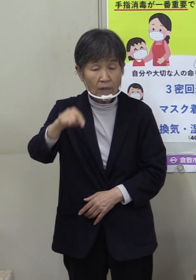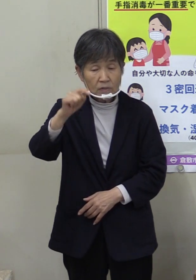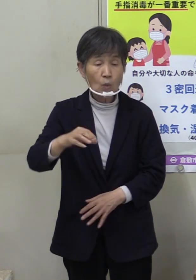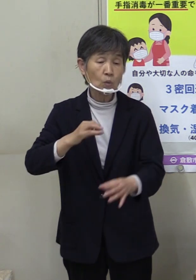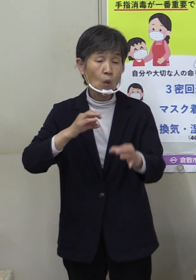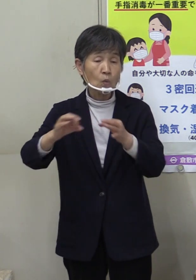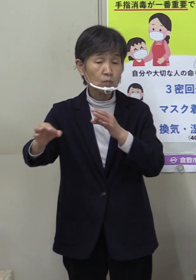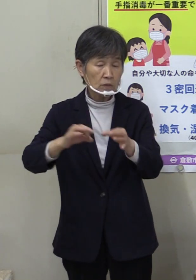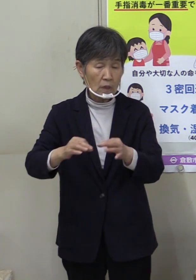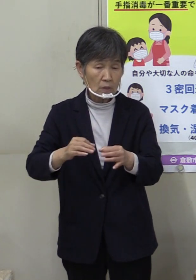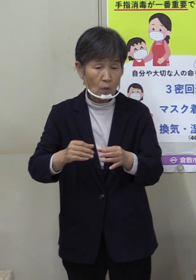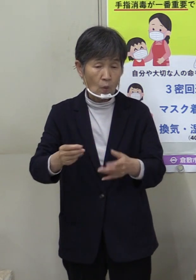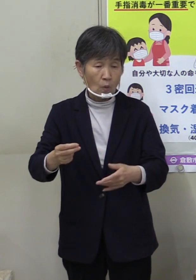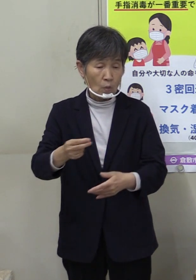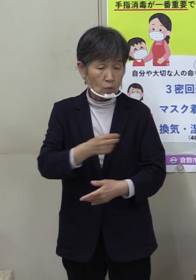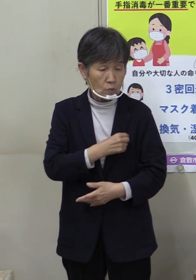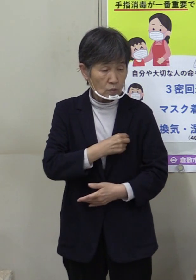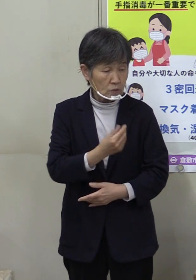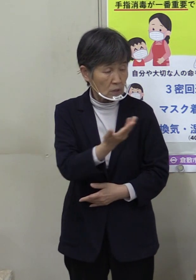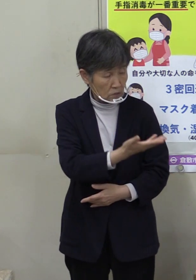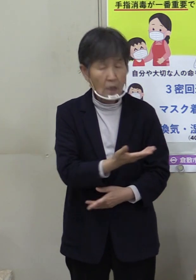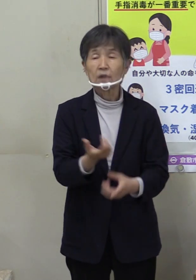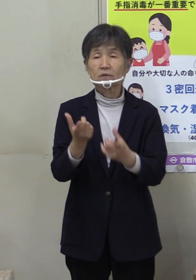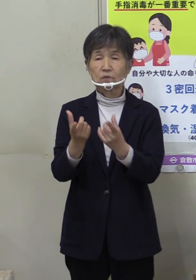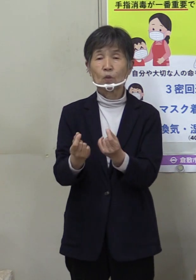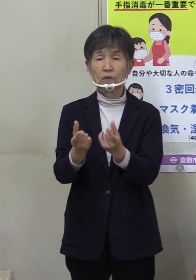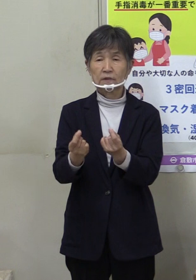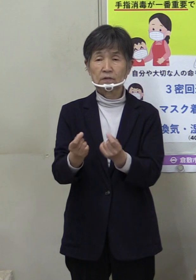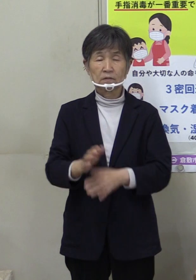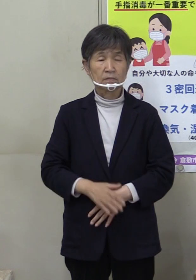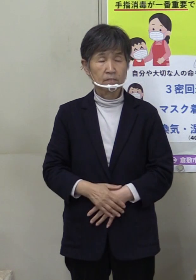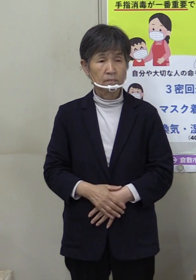働いている方ということですか？ はい、そうでございます。